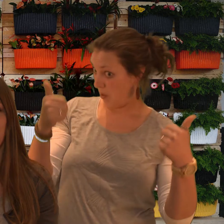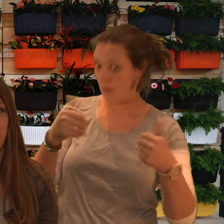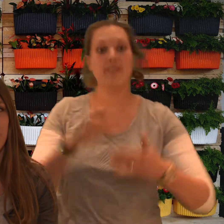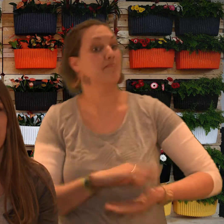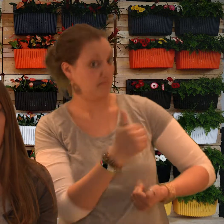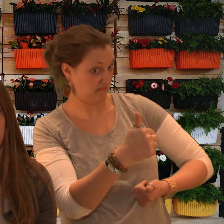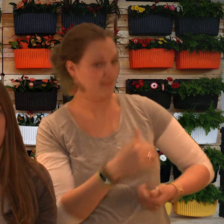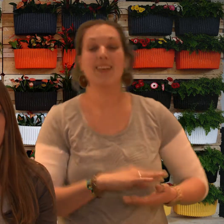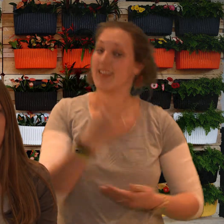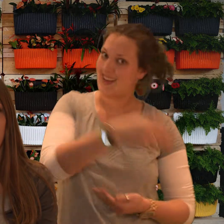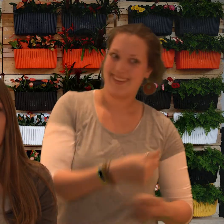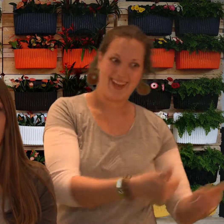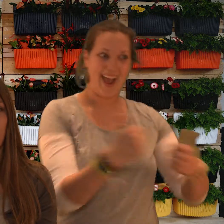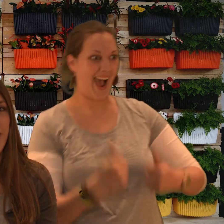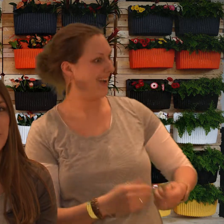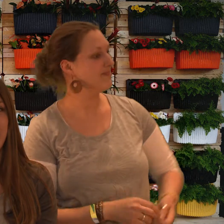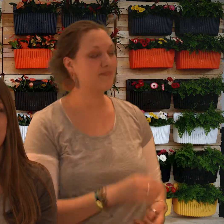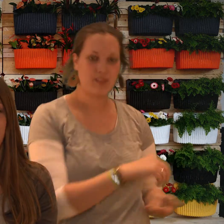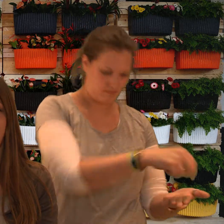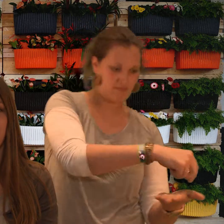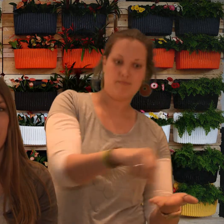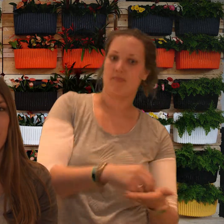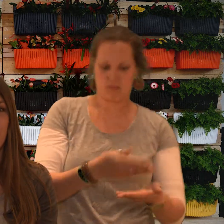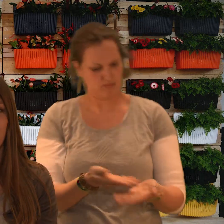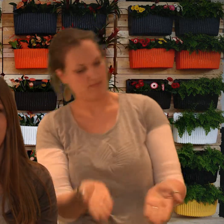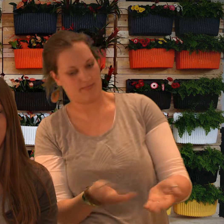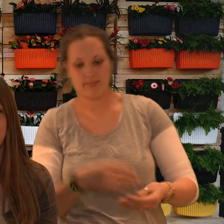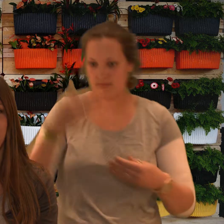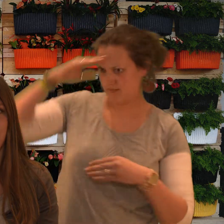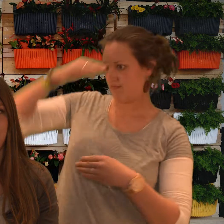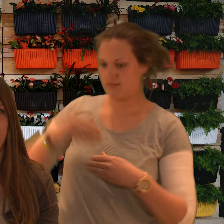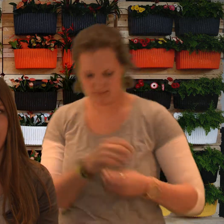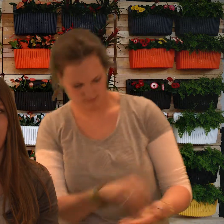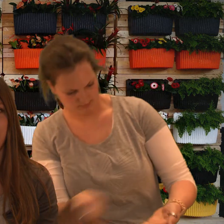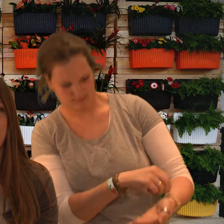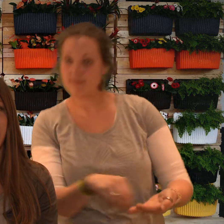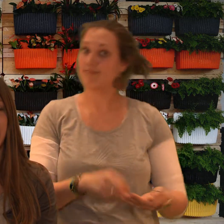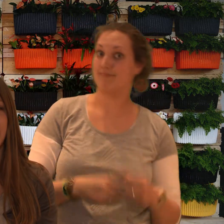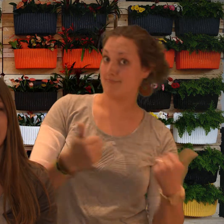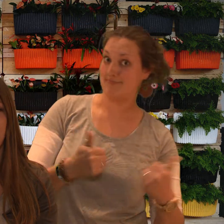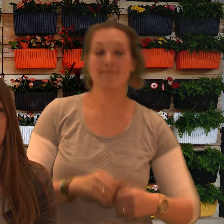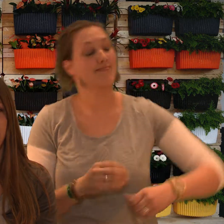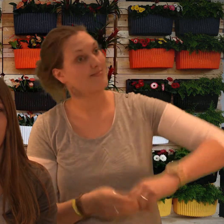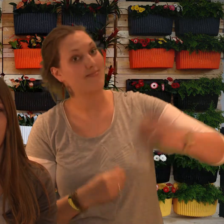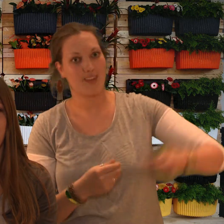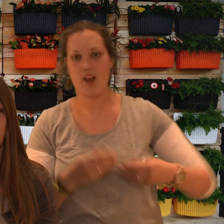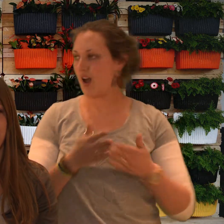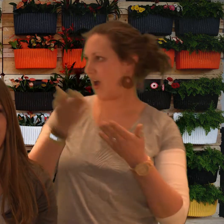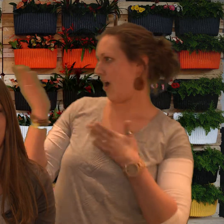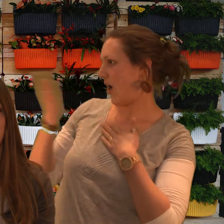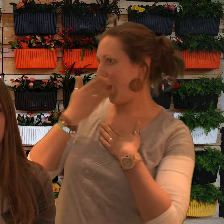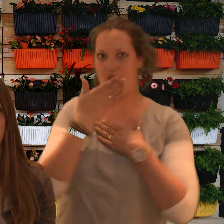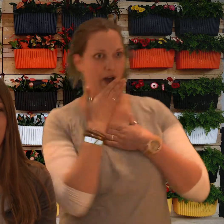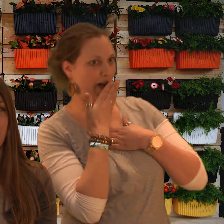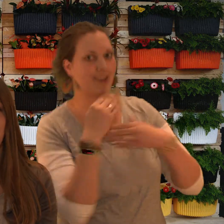gebied van tuin en wonen. Je kunt ontwerpen laten maken, workshops en lezingen bijwonen en je laten inspireren door de nieuwste